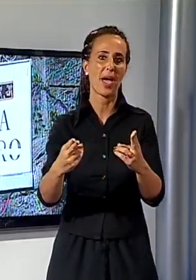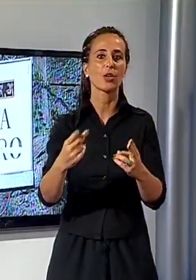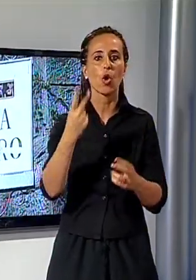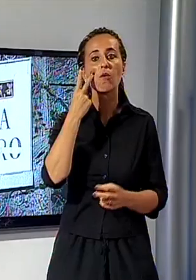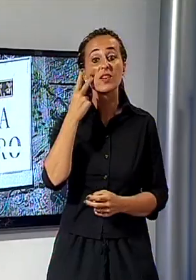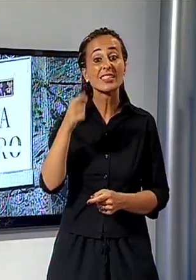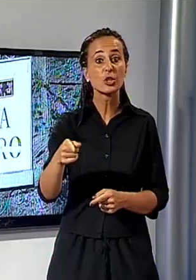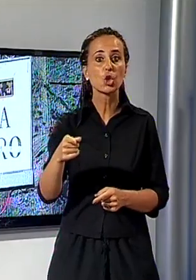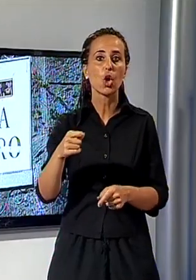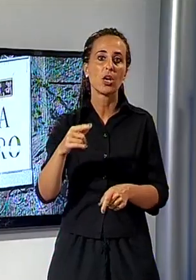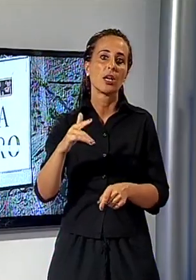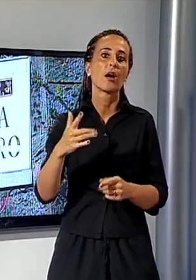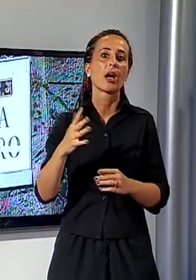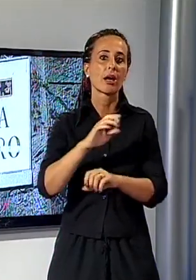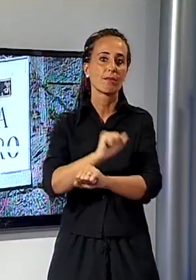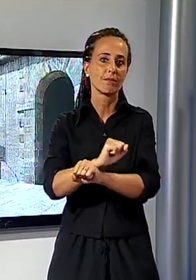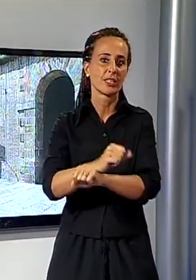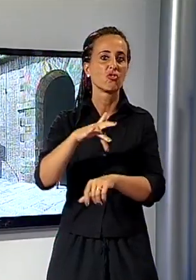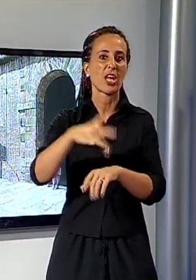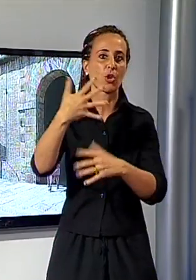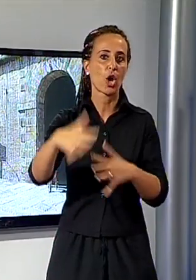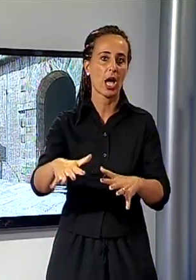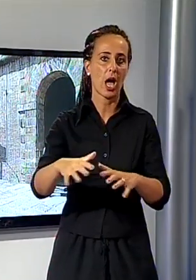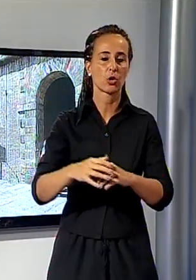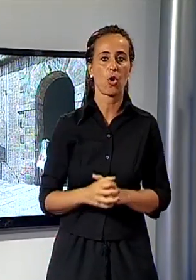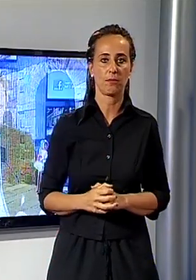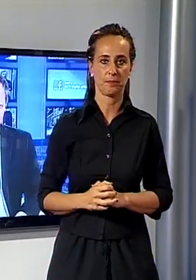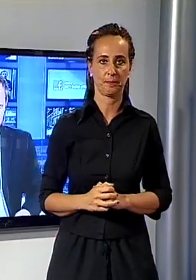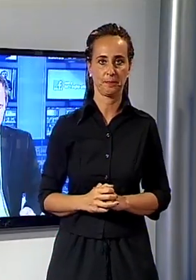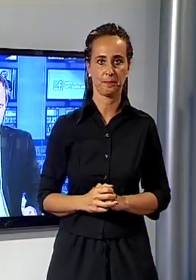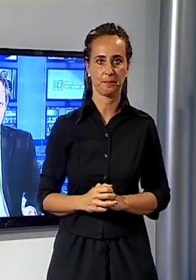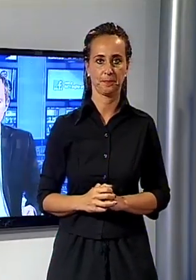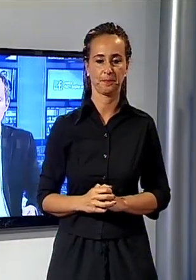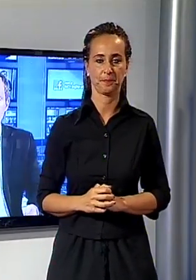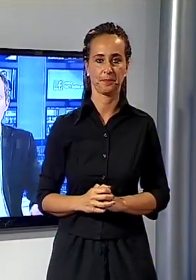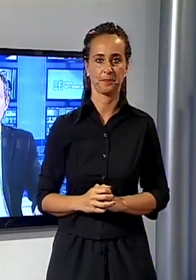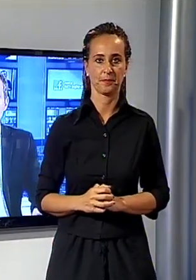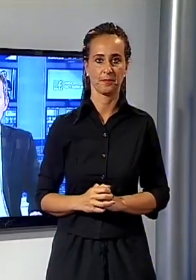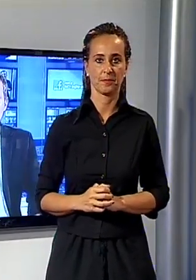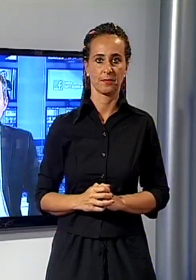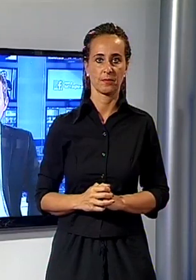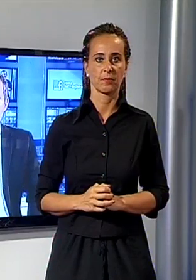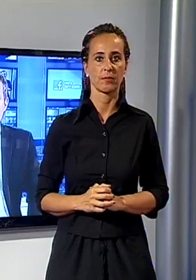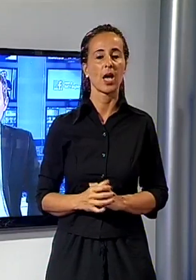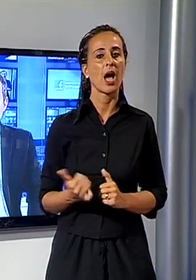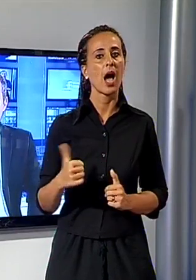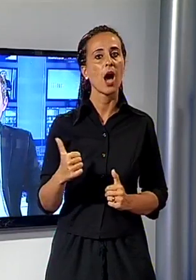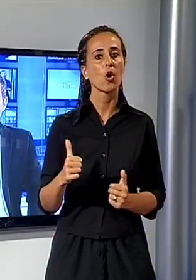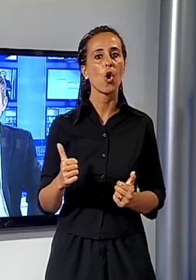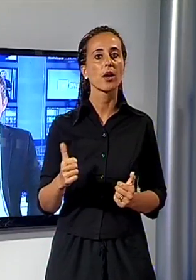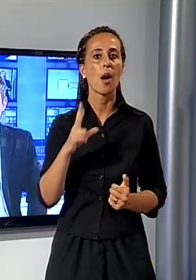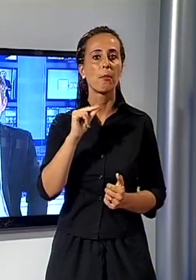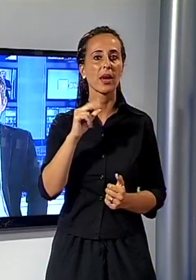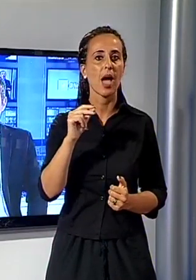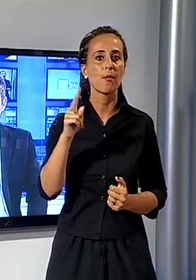La questura di Lucca ha rintracciato e arrestato Wadis Abu Faris, 30 anni marocchino, che